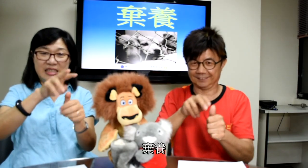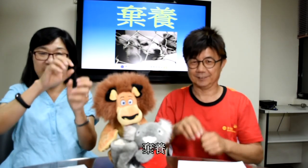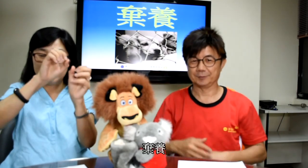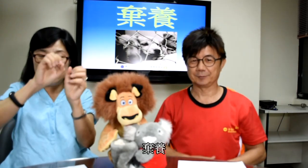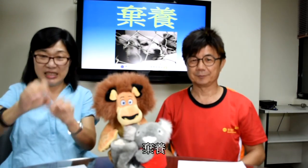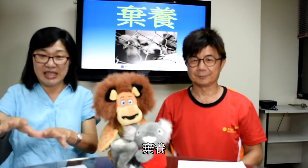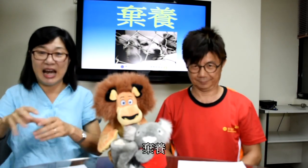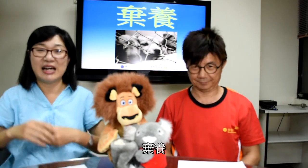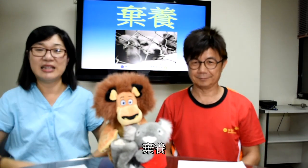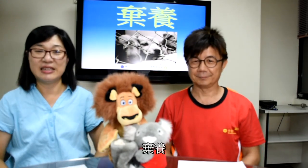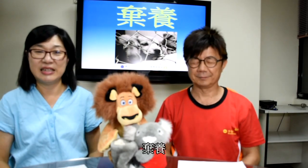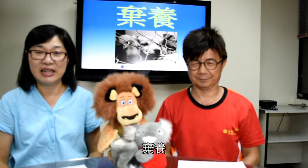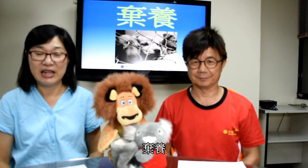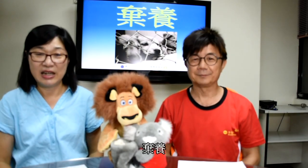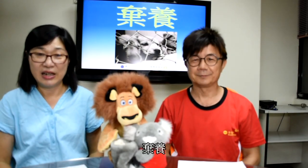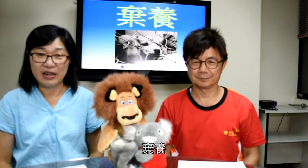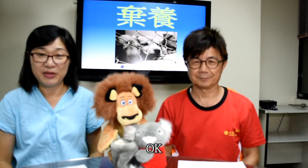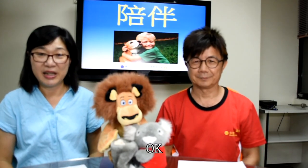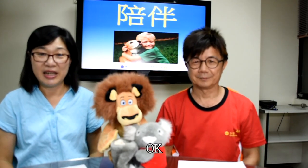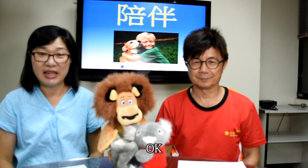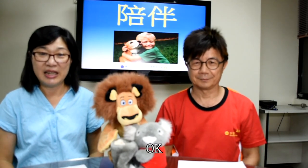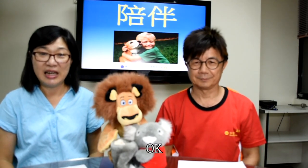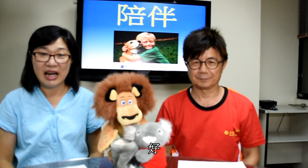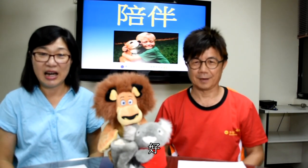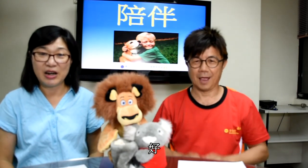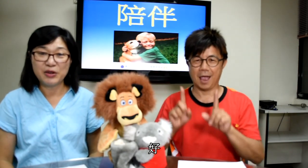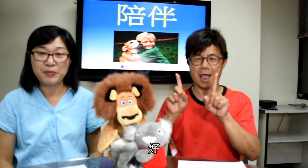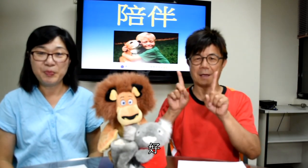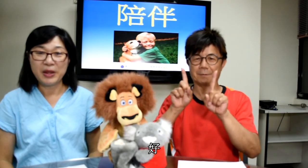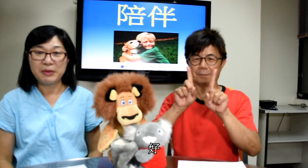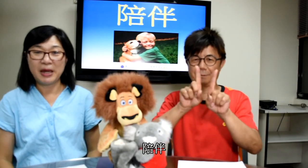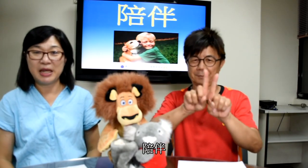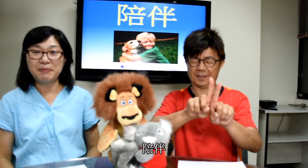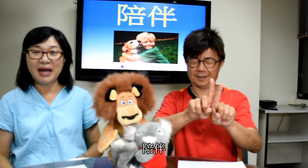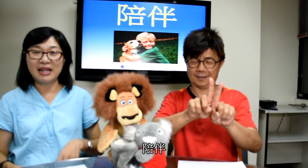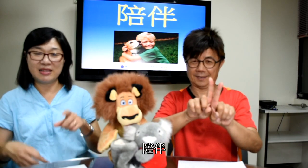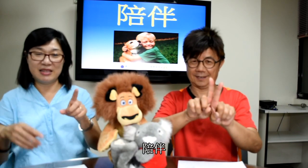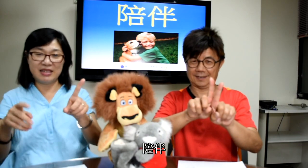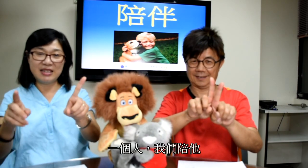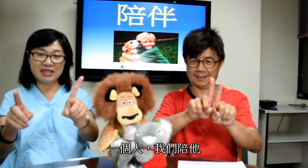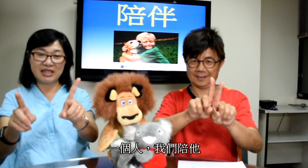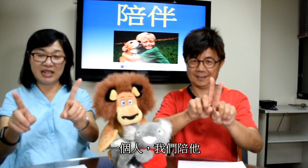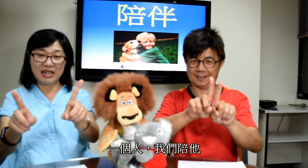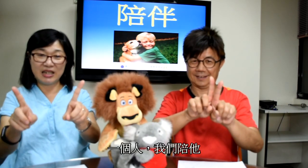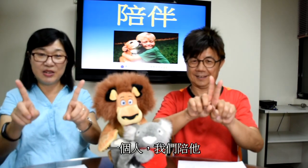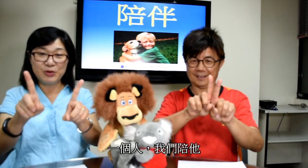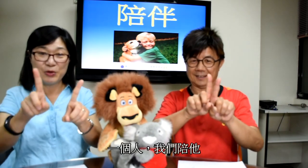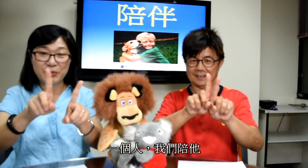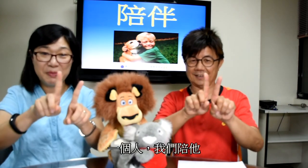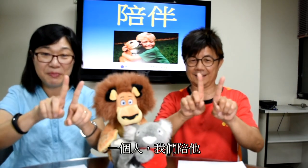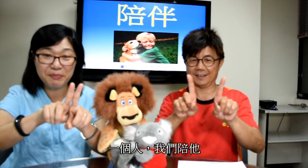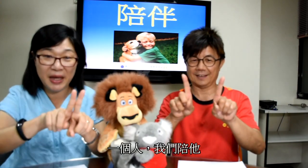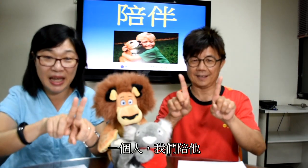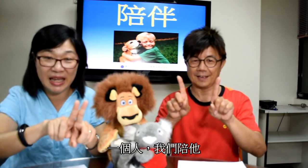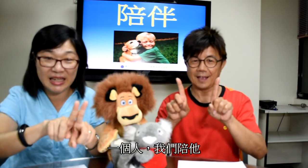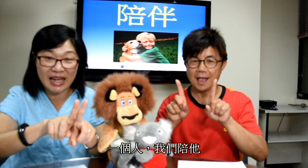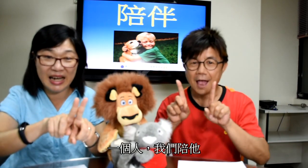弃养 ，OK， 好，陪伴一个人，我们陪他。